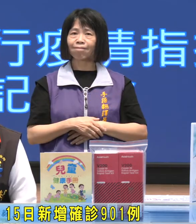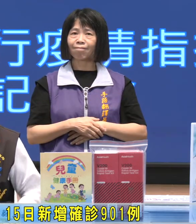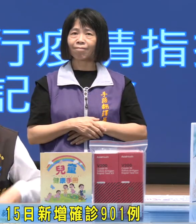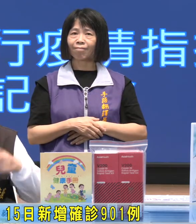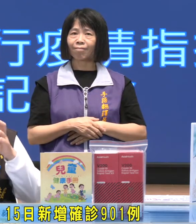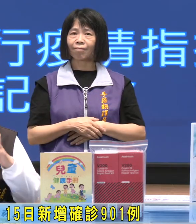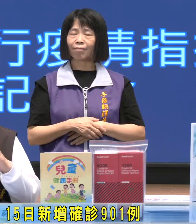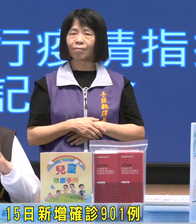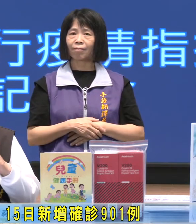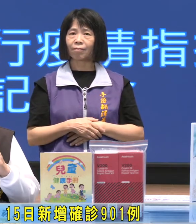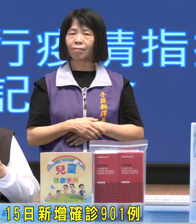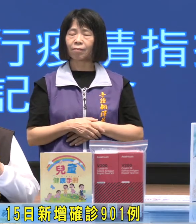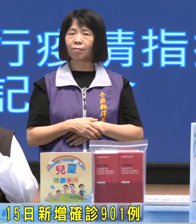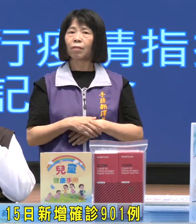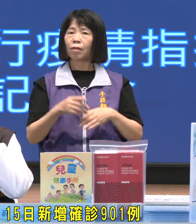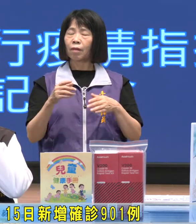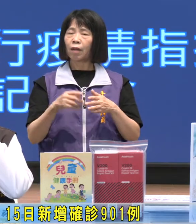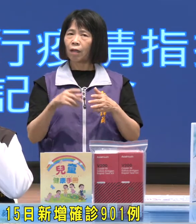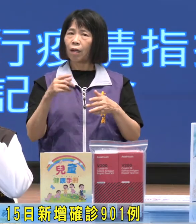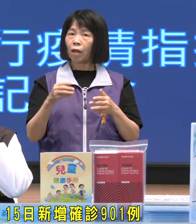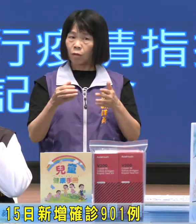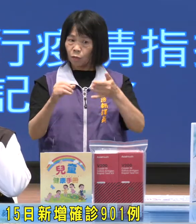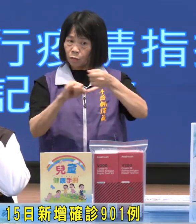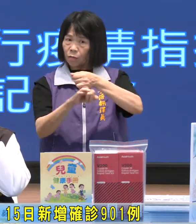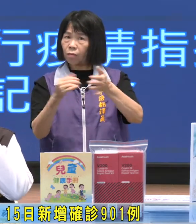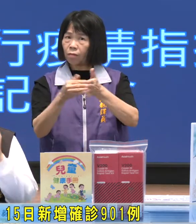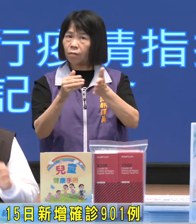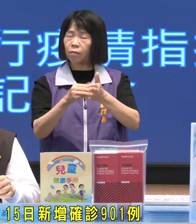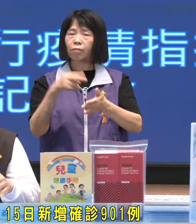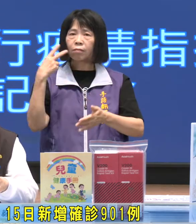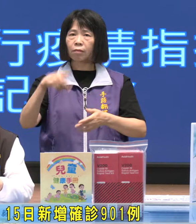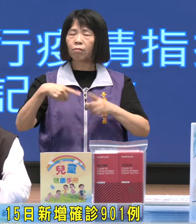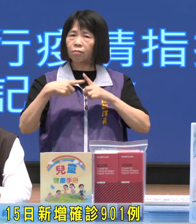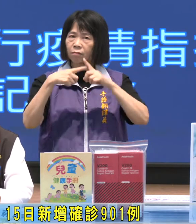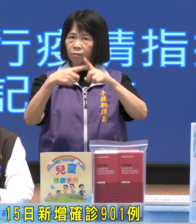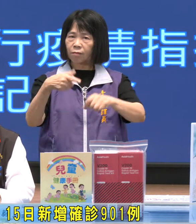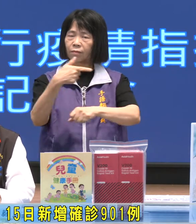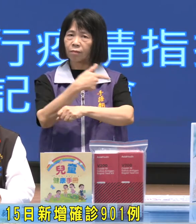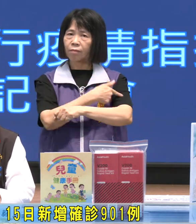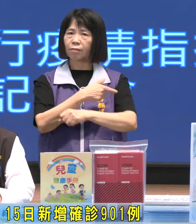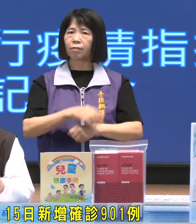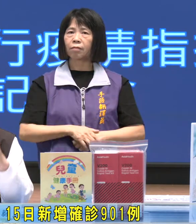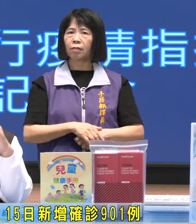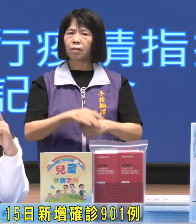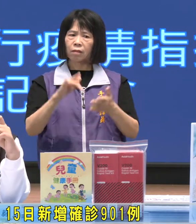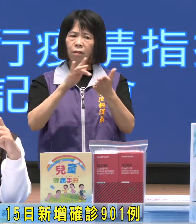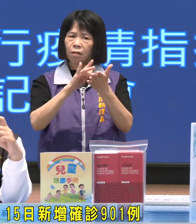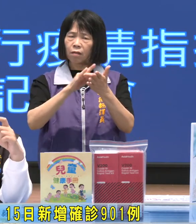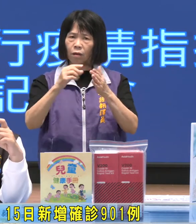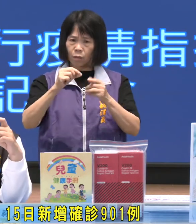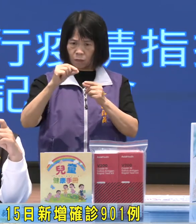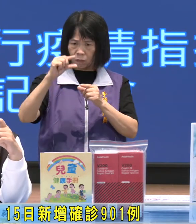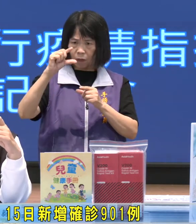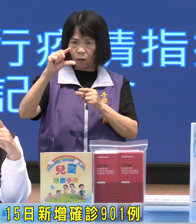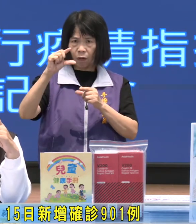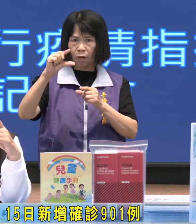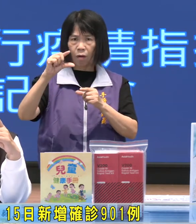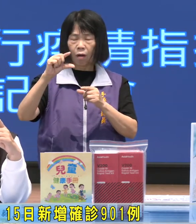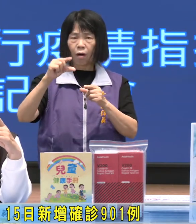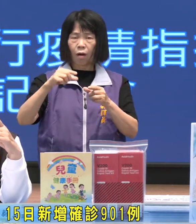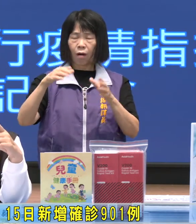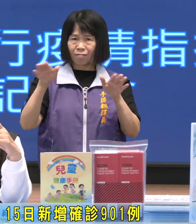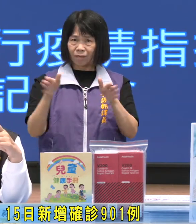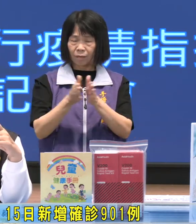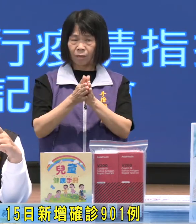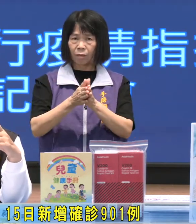的特约时间再施打，因为毕竟这个药剂它一打开来它就有时间